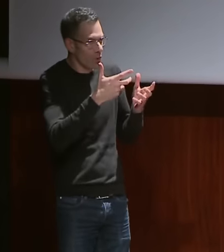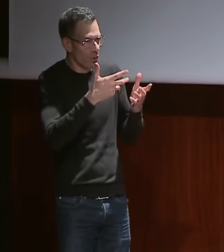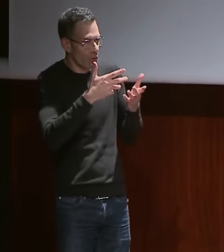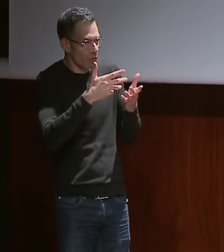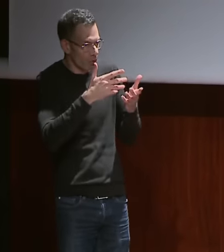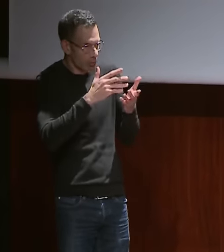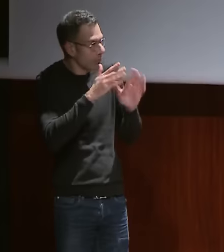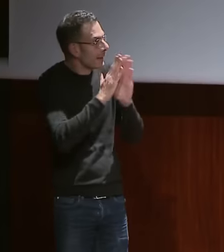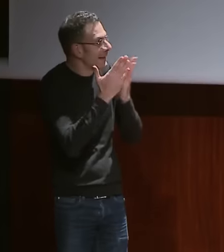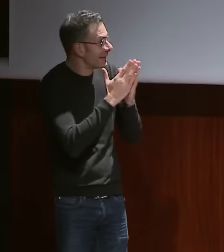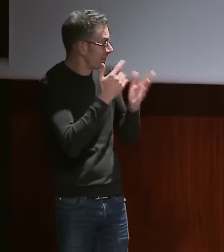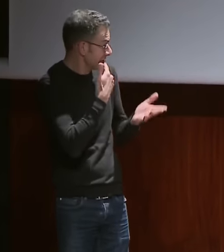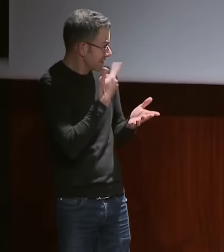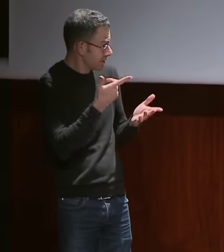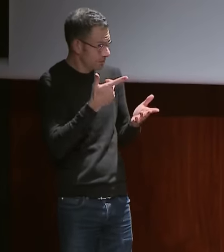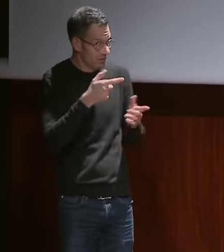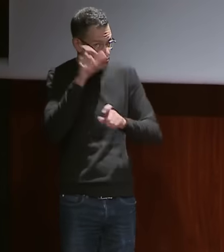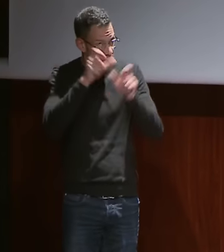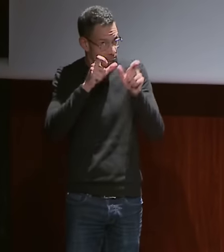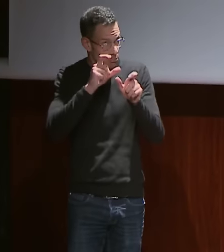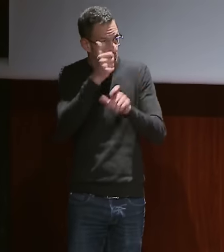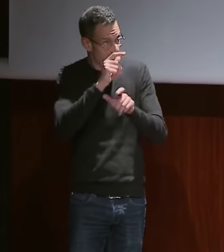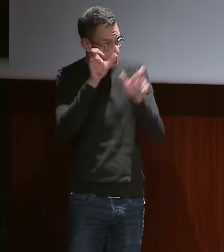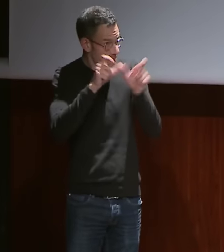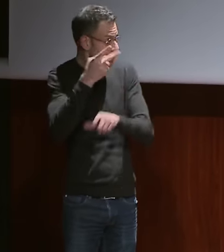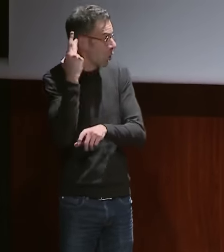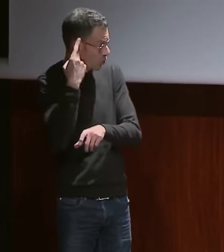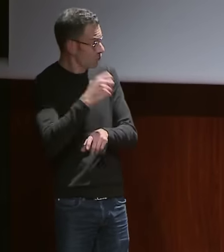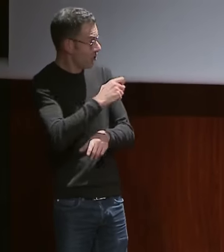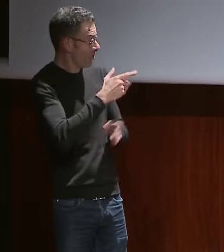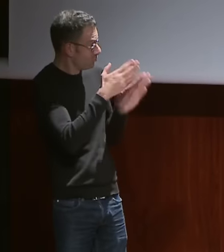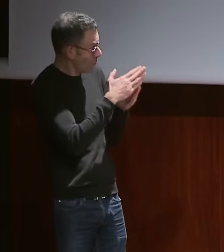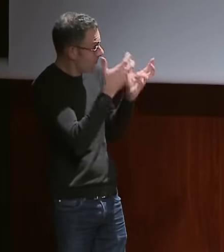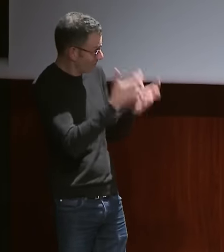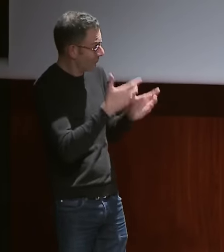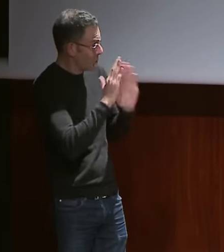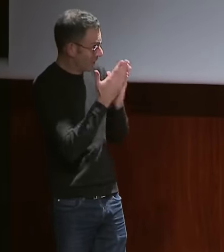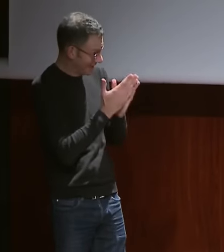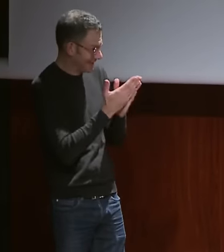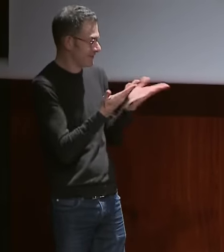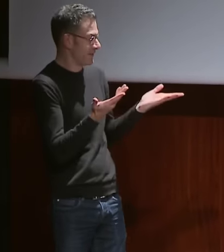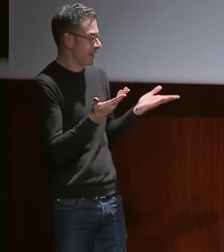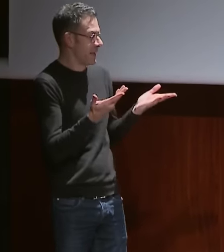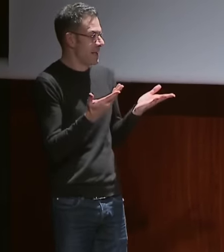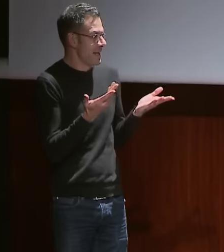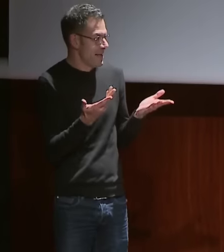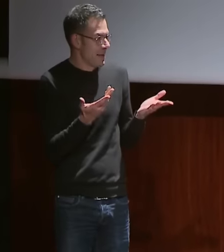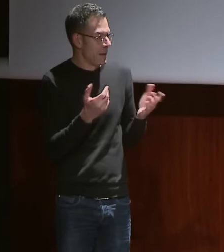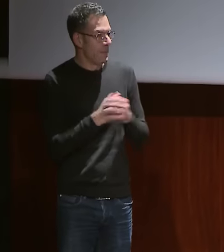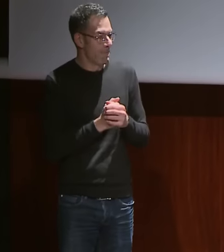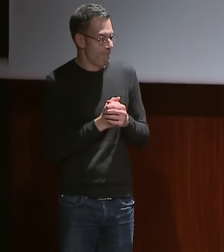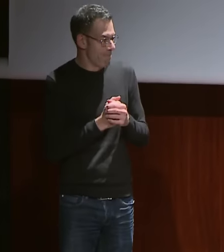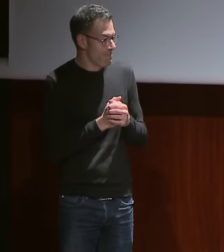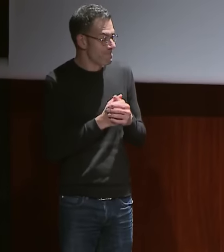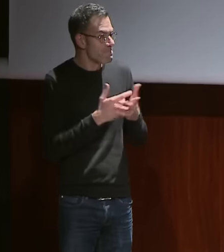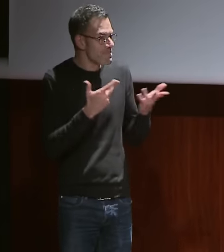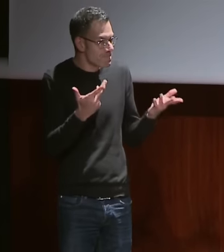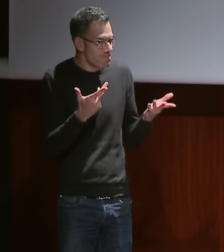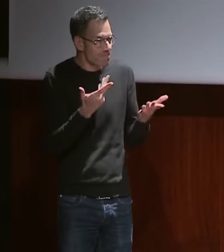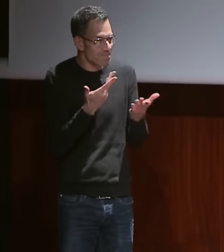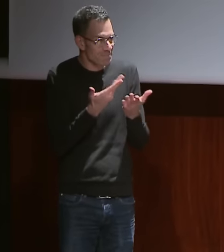public entendant, d'après ce que j'ai compris, hein, d'une personne entendante. Alors justement, ce livre, comment il permet